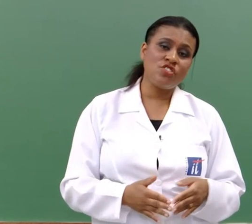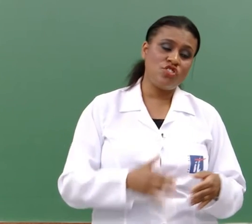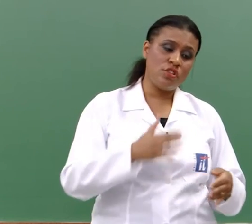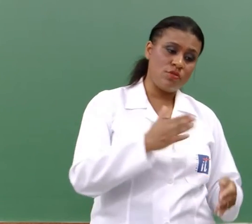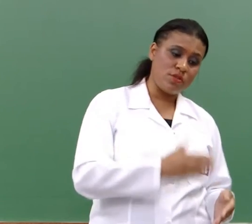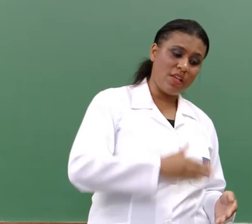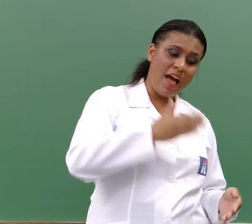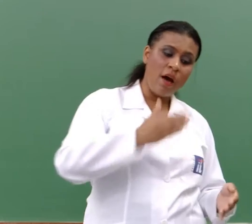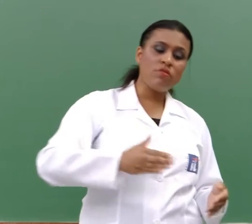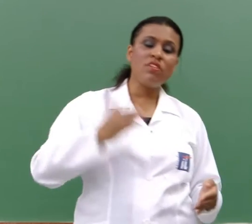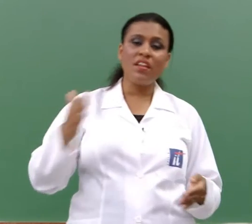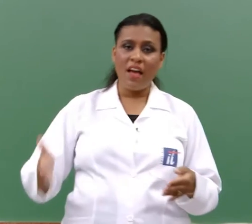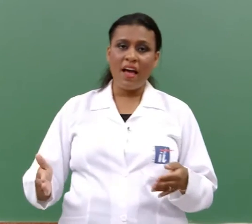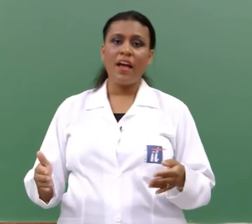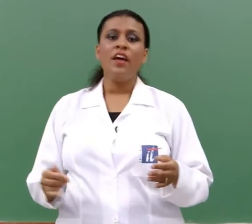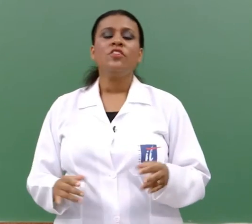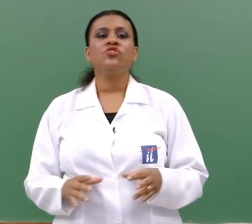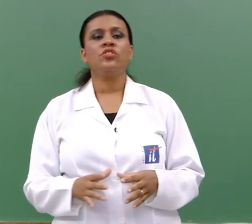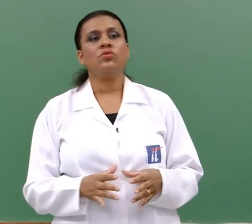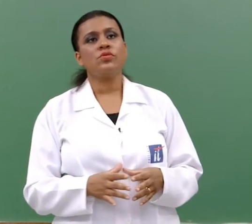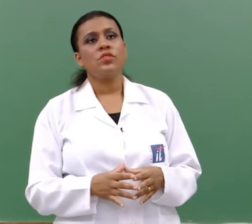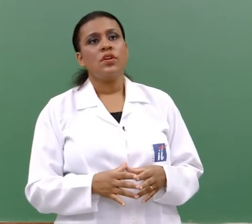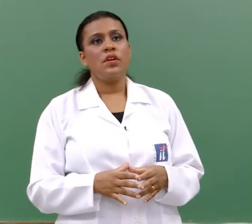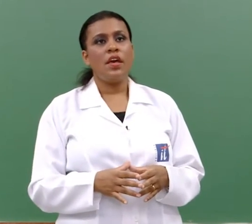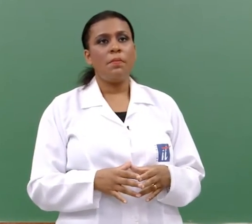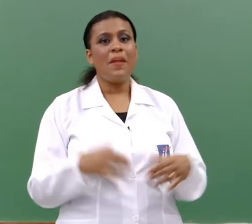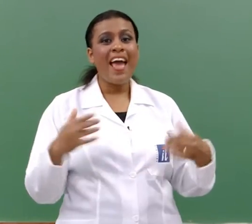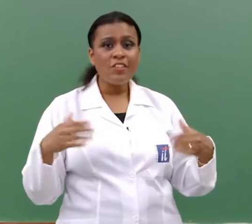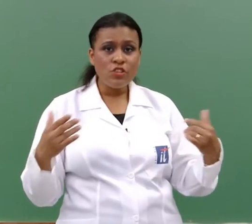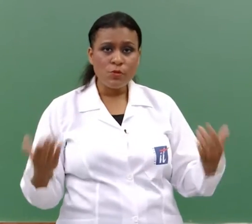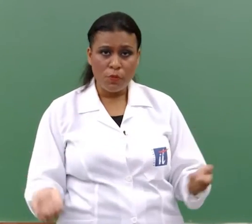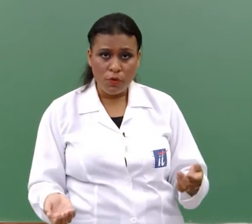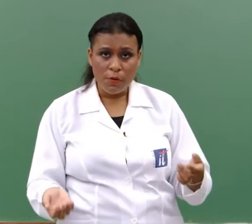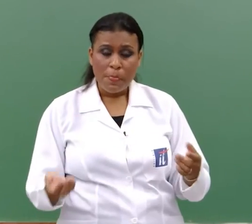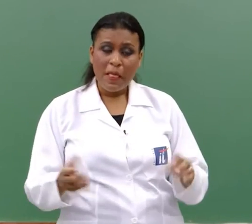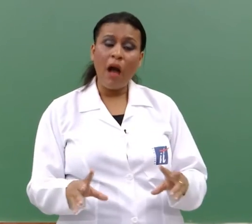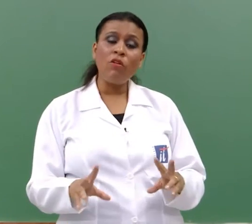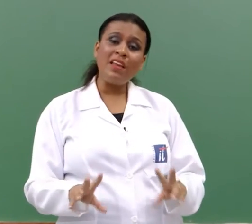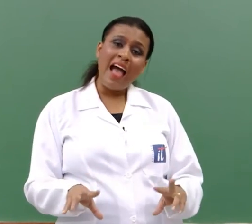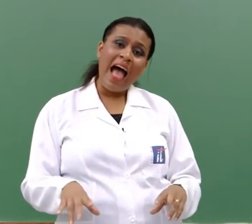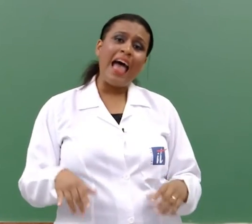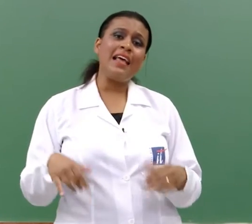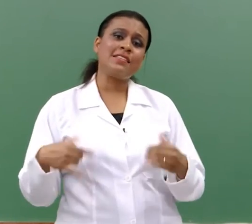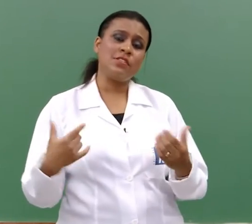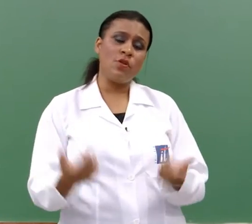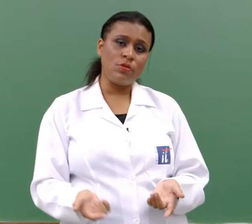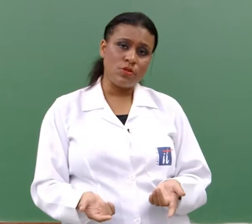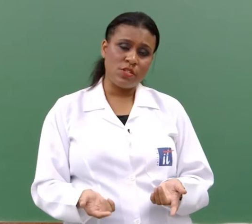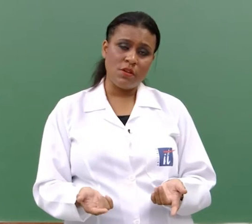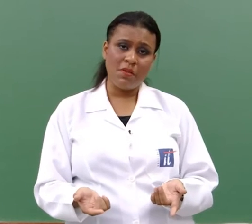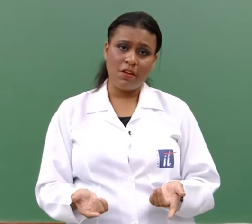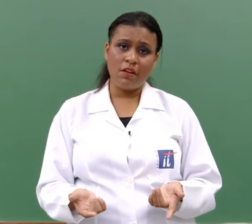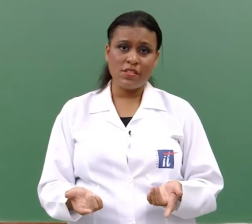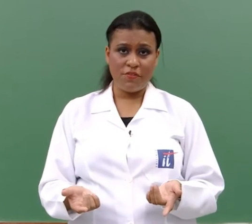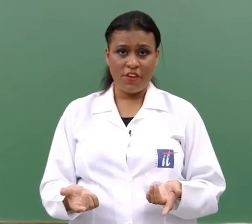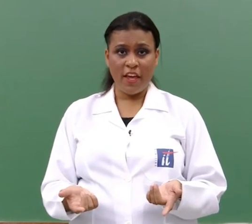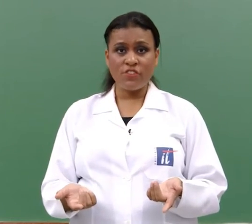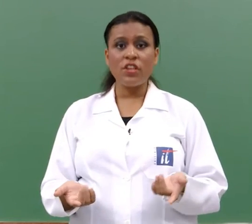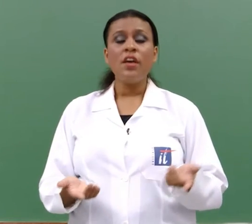de nos alterar, de nos predispor a olhar esse outro ser humano à nossa frente,